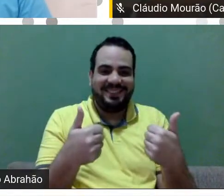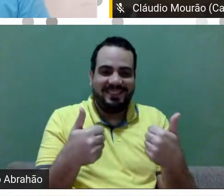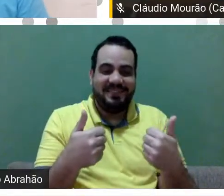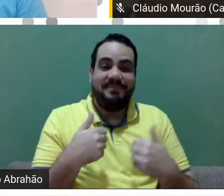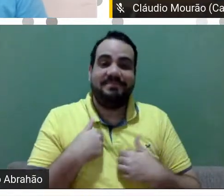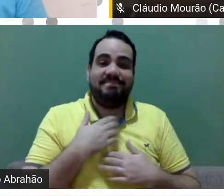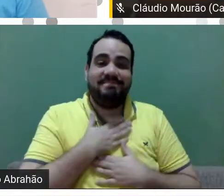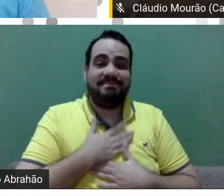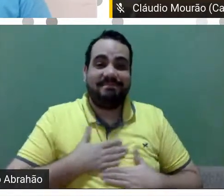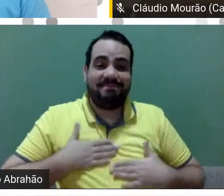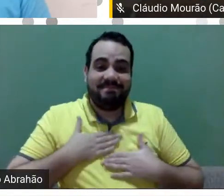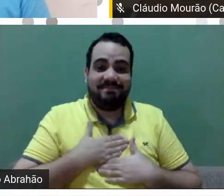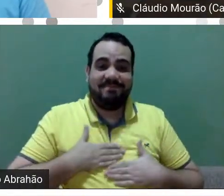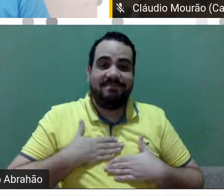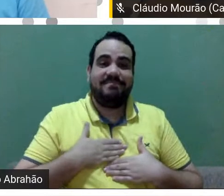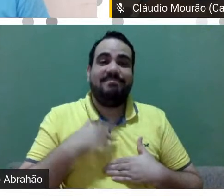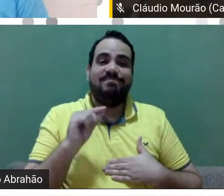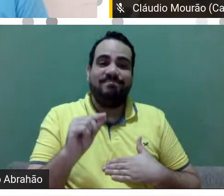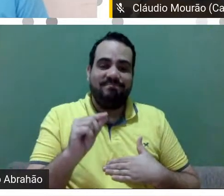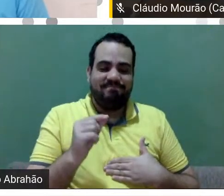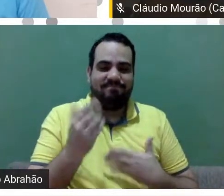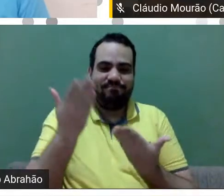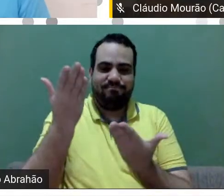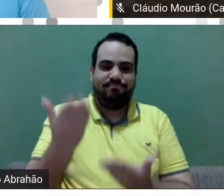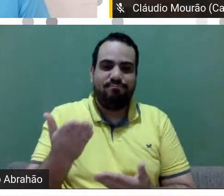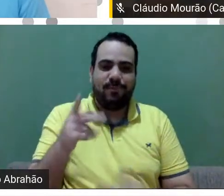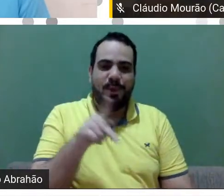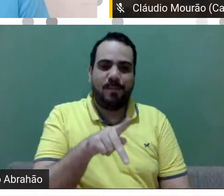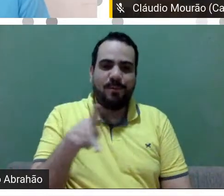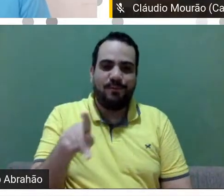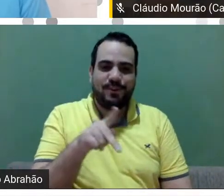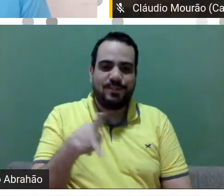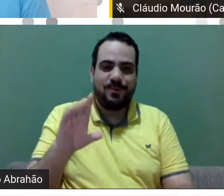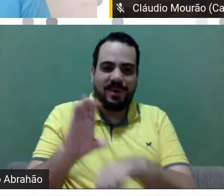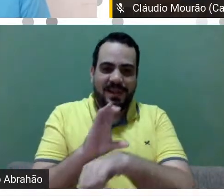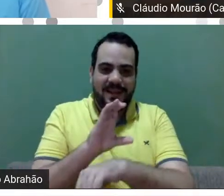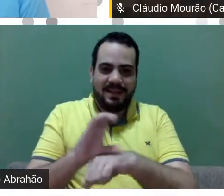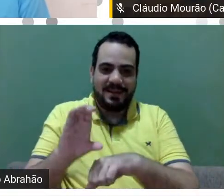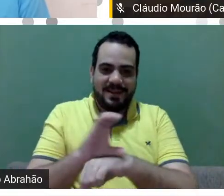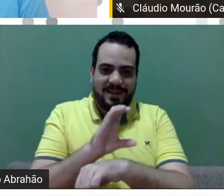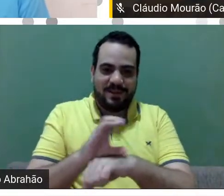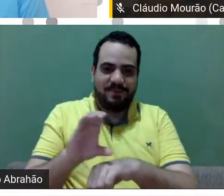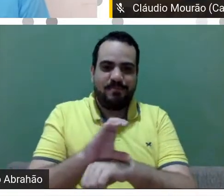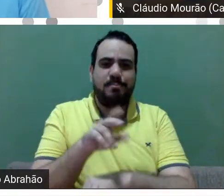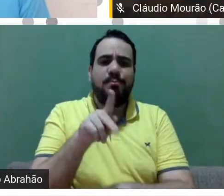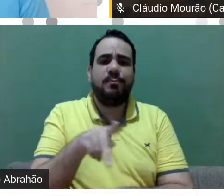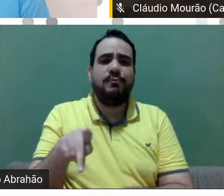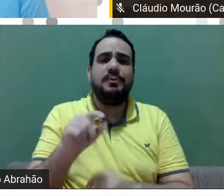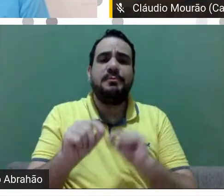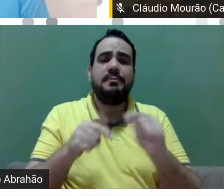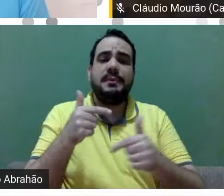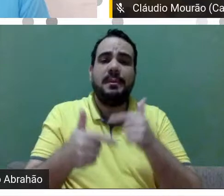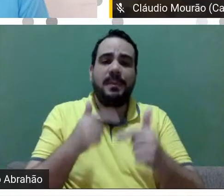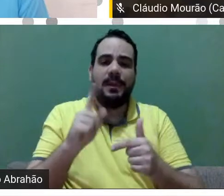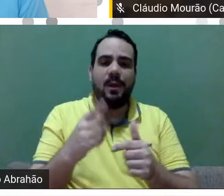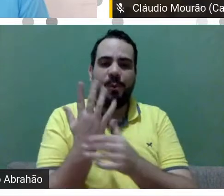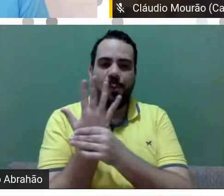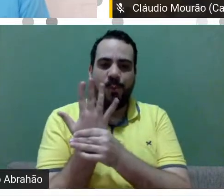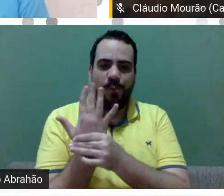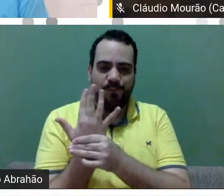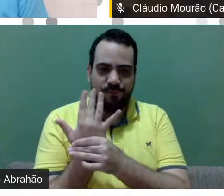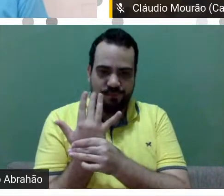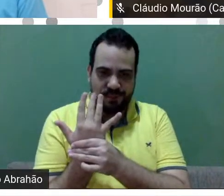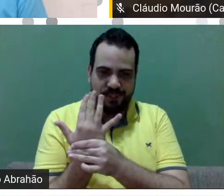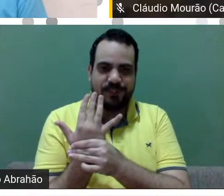é assim tudo bem tudo bem É um prazer estar aqui é ver se acordando Professor Cláudio